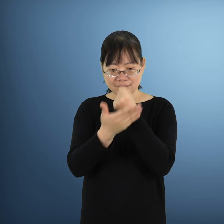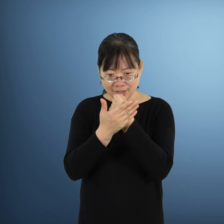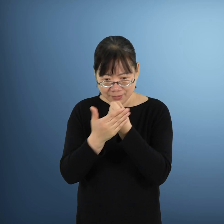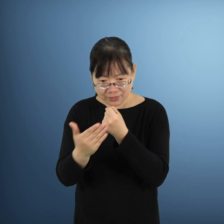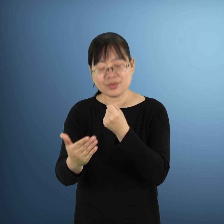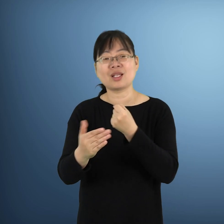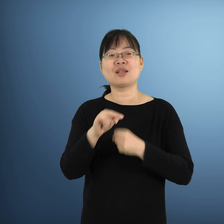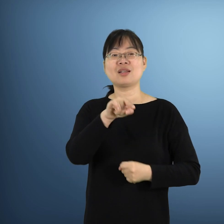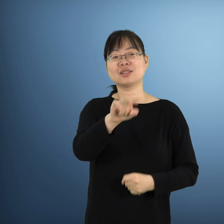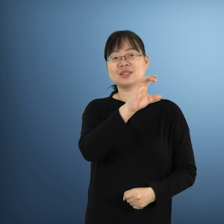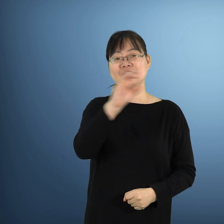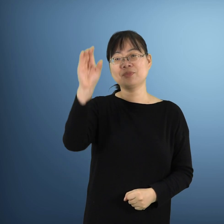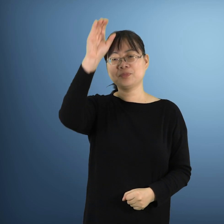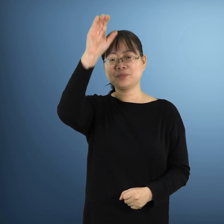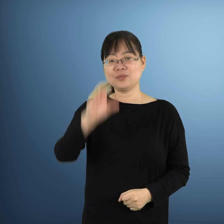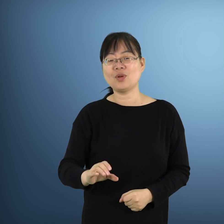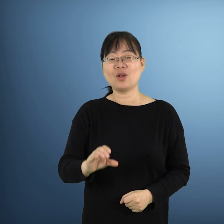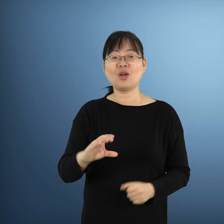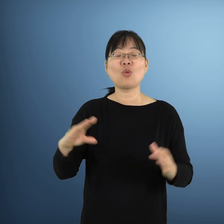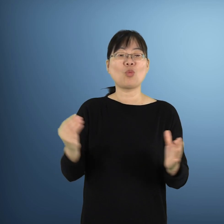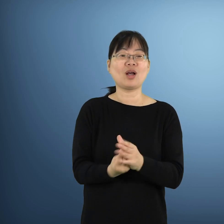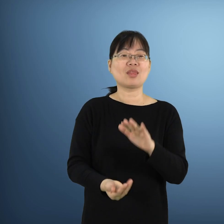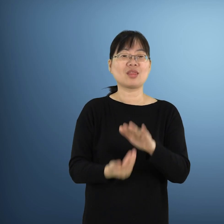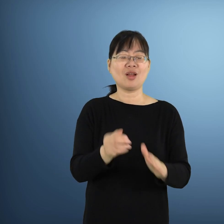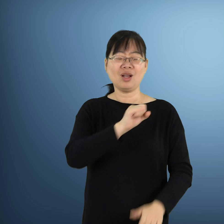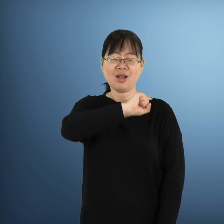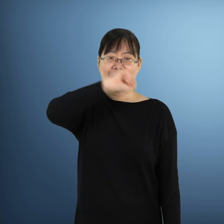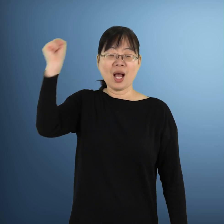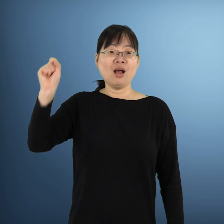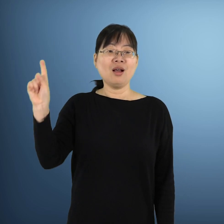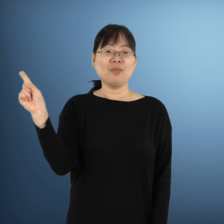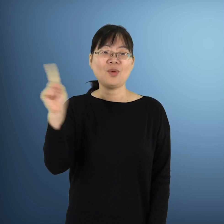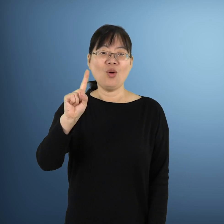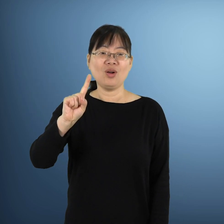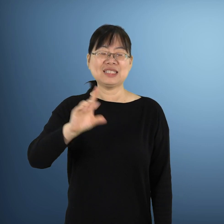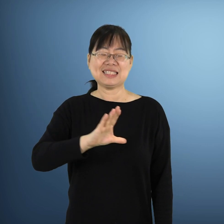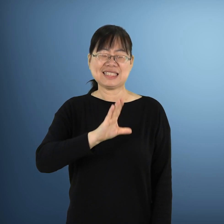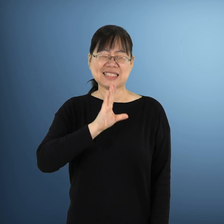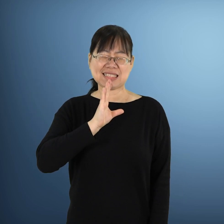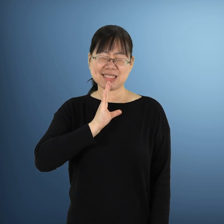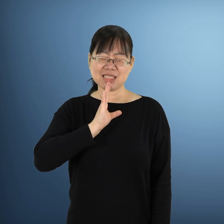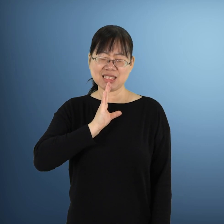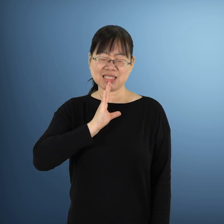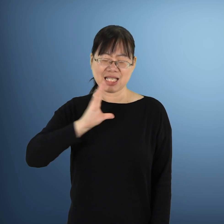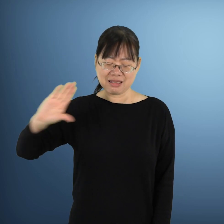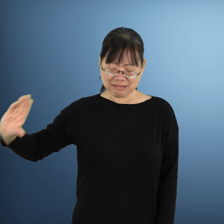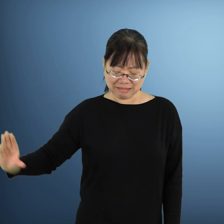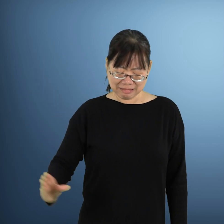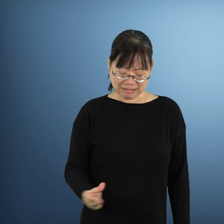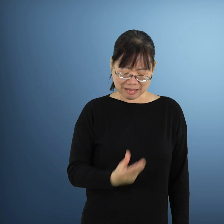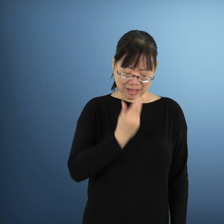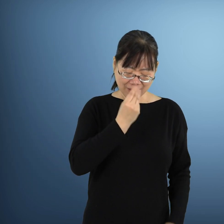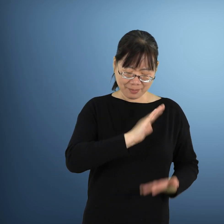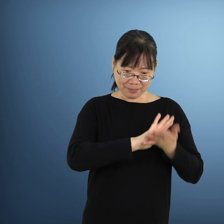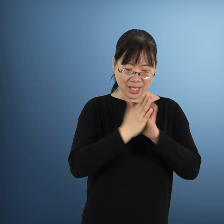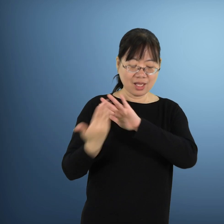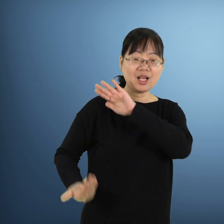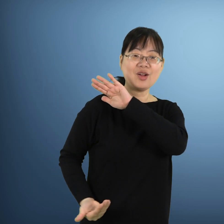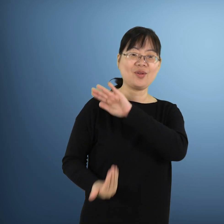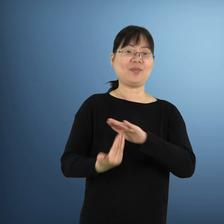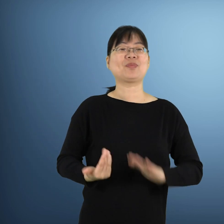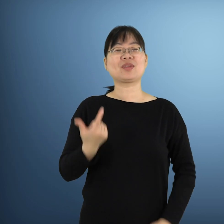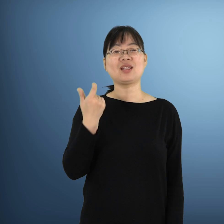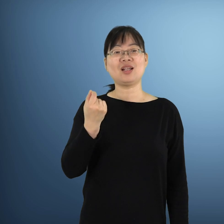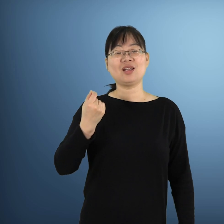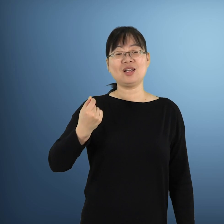그럼으로써 그 십자가에서 뭘 완성하셨어요? 거룩을, 참된 거룩을 완성하신 거예요.